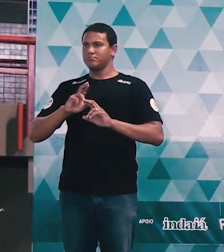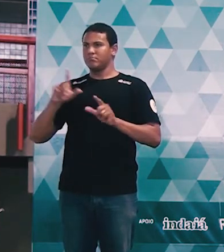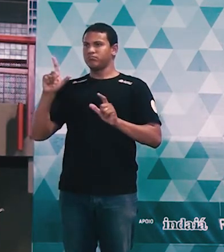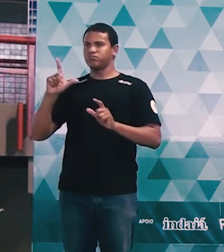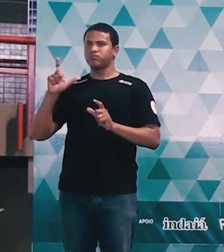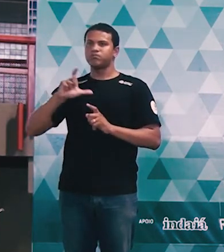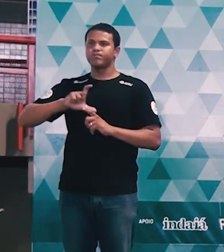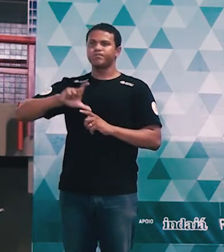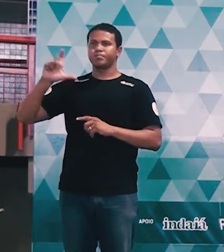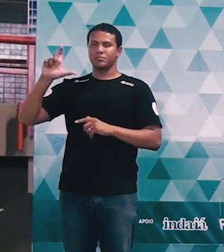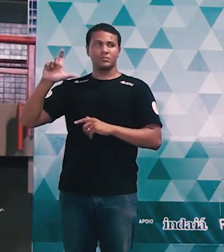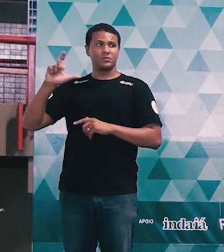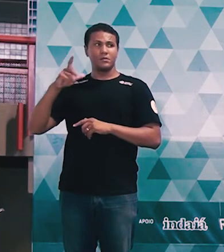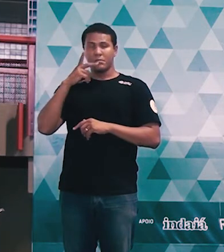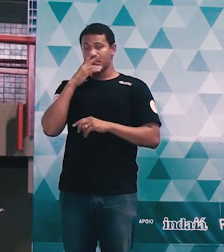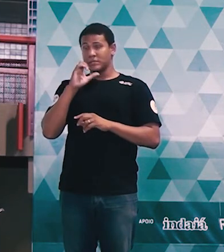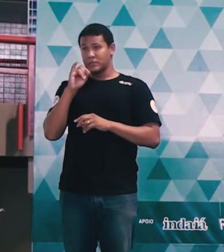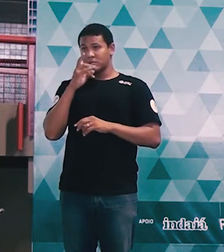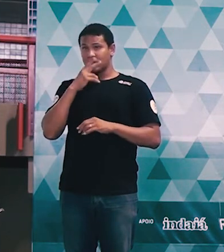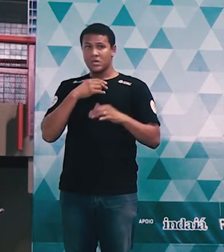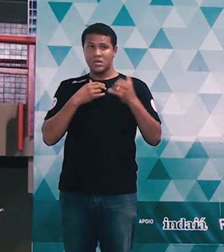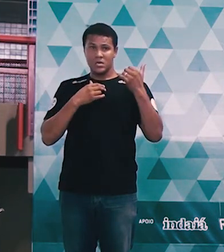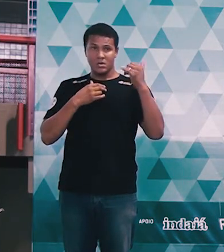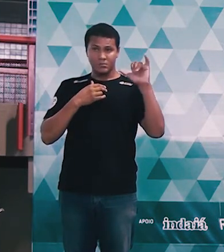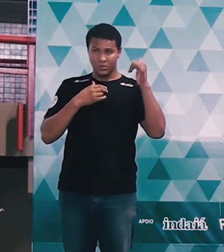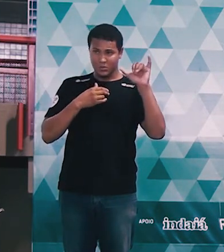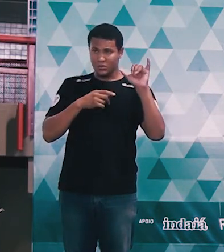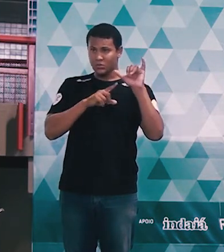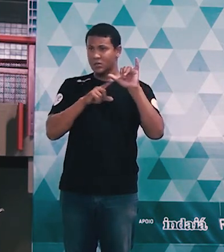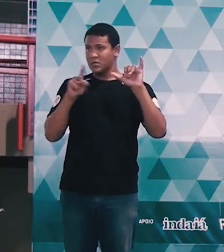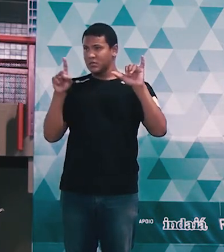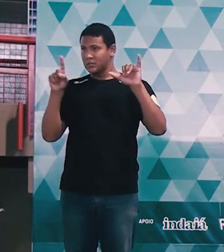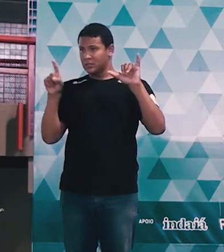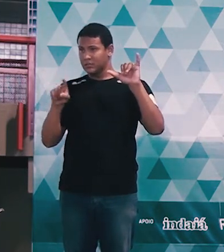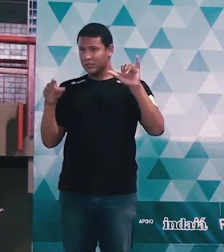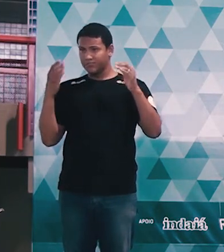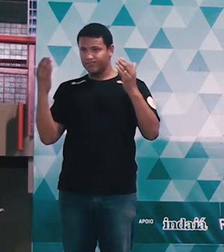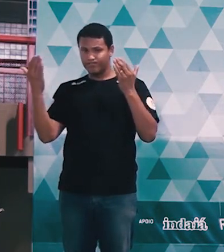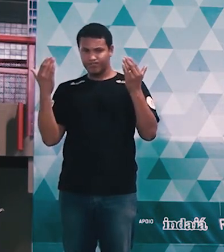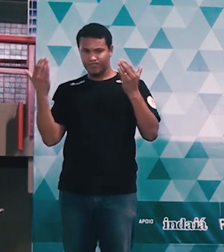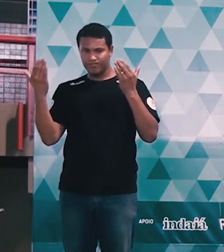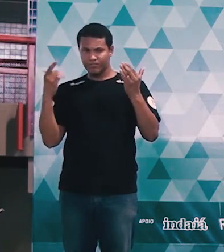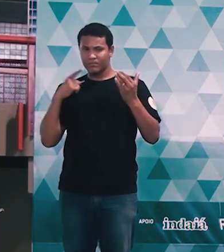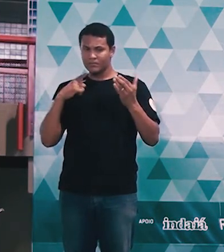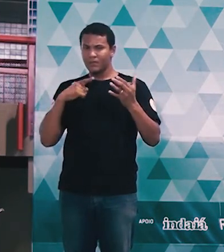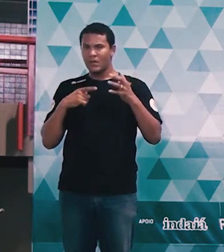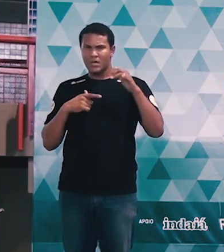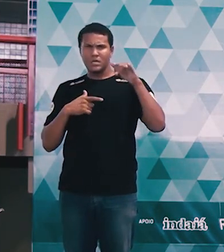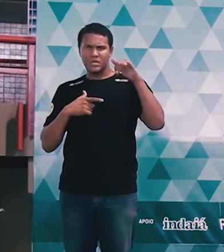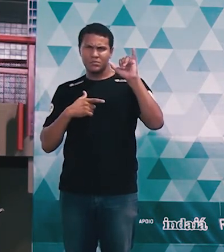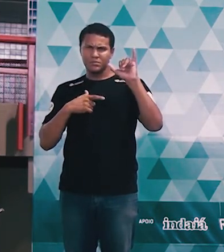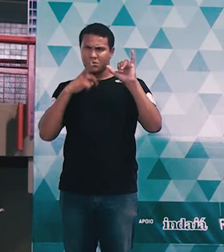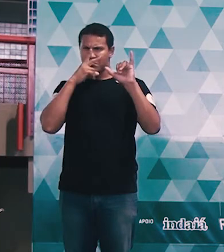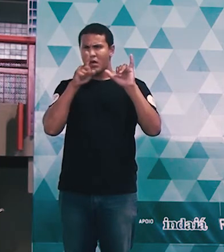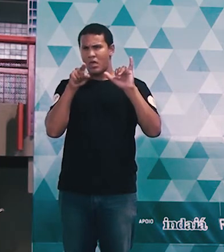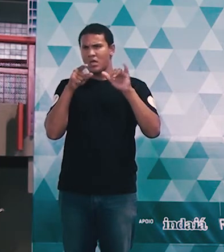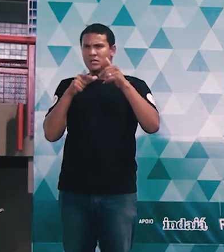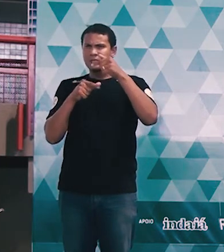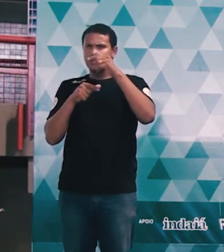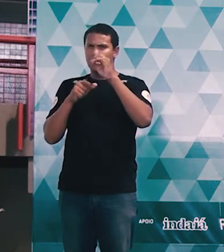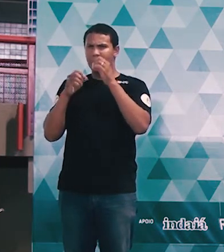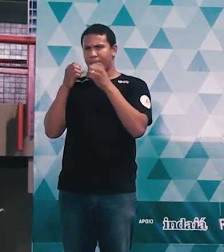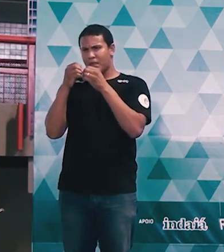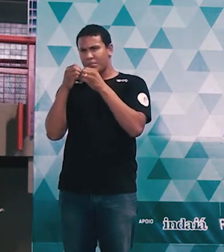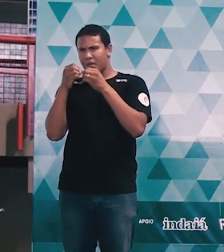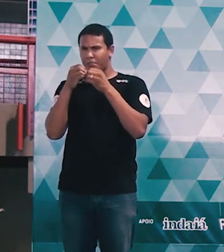conjunto Y com o conjunto Z, dá para a gente ver claramente que o Y tem menor dispersão, então ele tem menor desvio padrão.